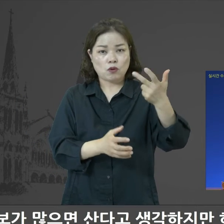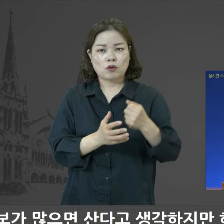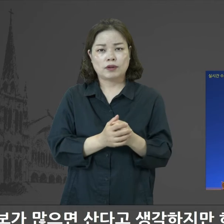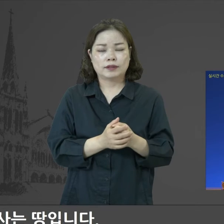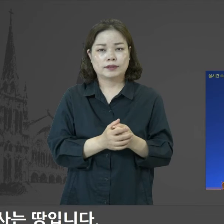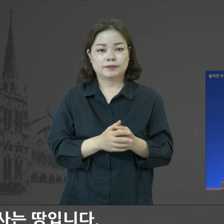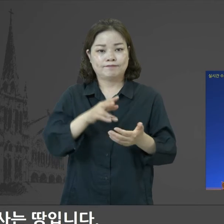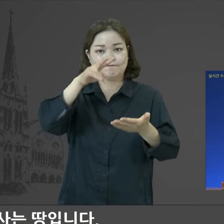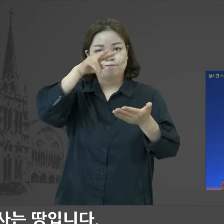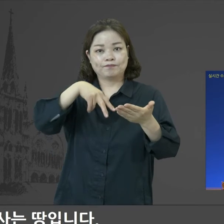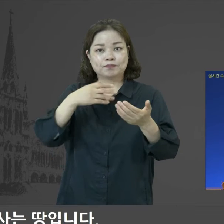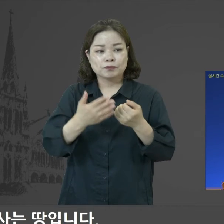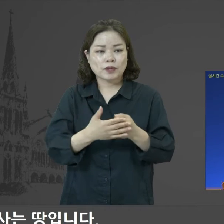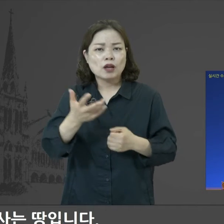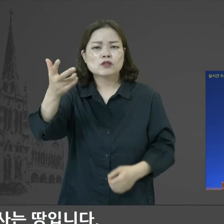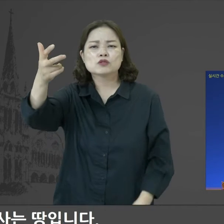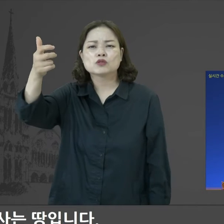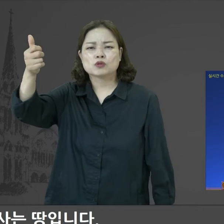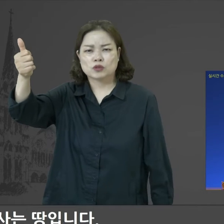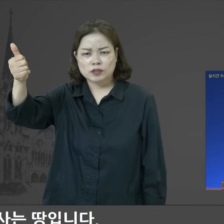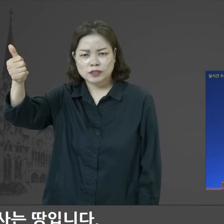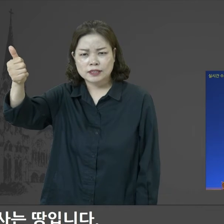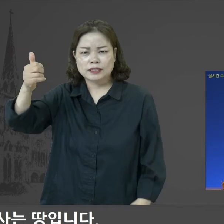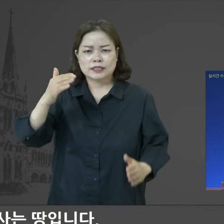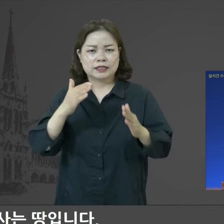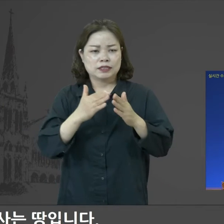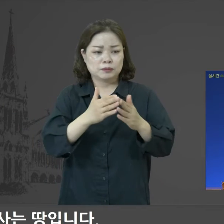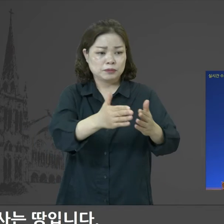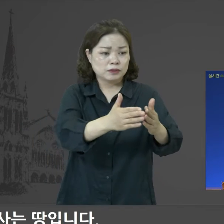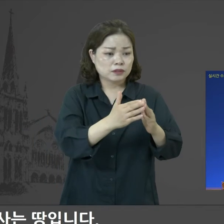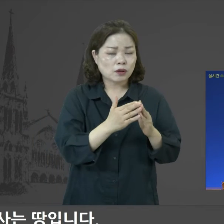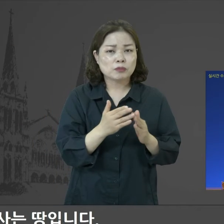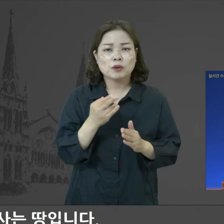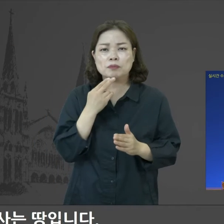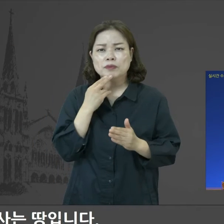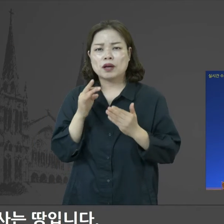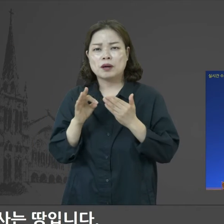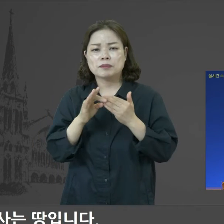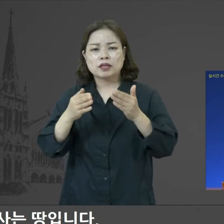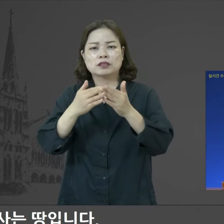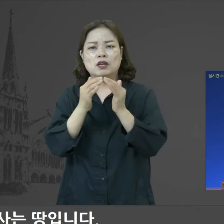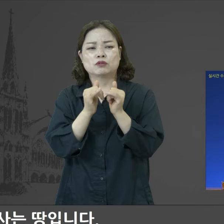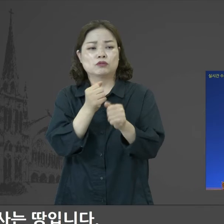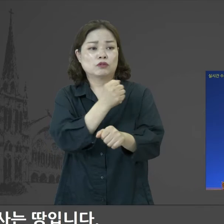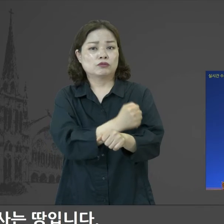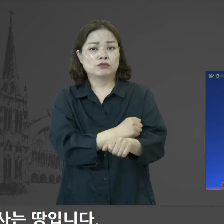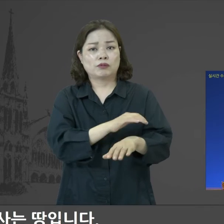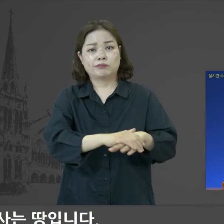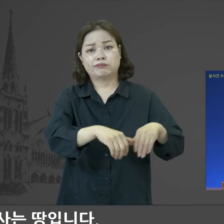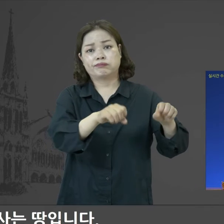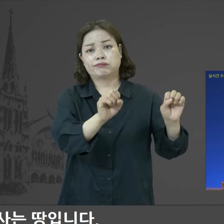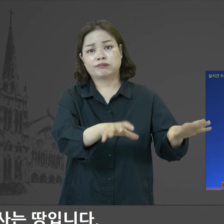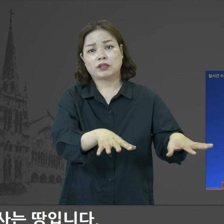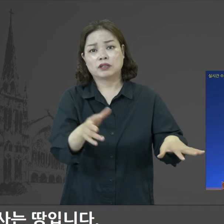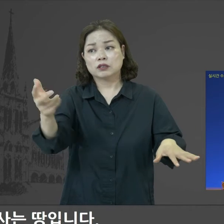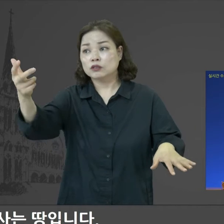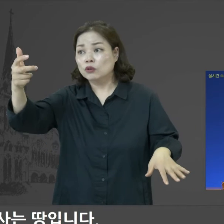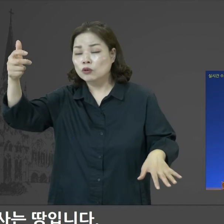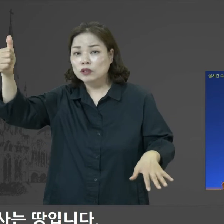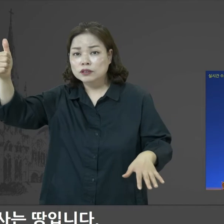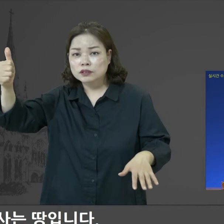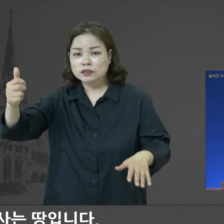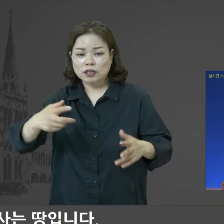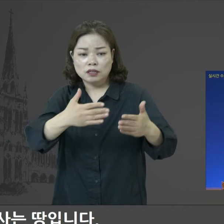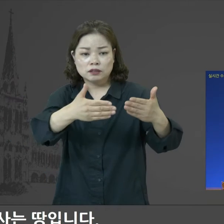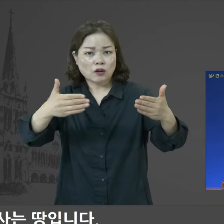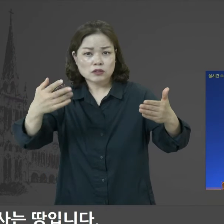제가 읽어드리겠습니다. 여호와께서 집을 세우지 아니하시면 세우는 자의 수고가 헛되며 여호와께서 성을